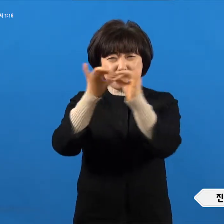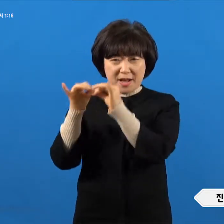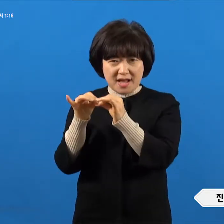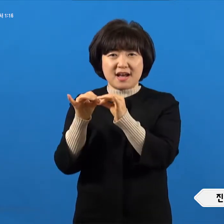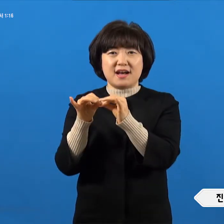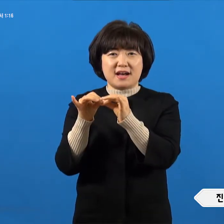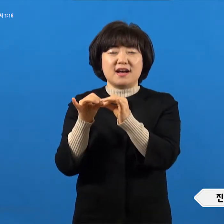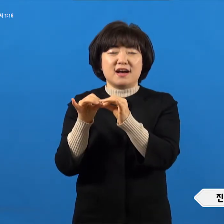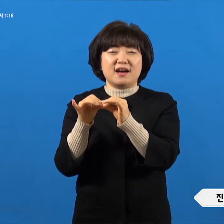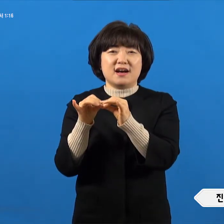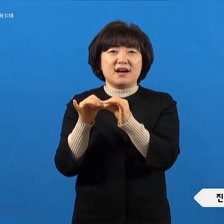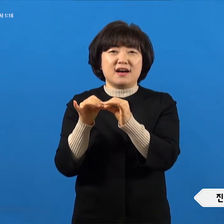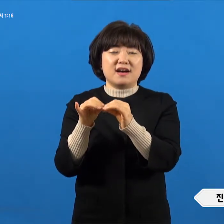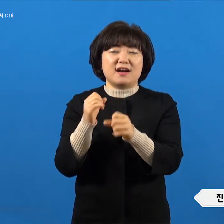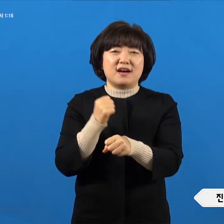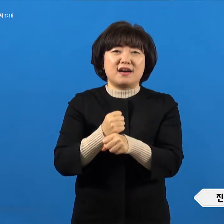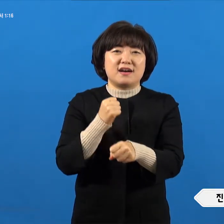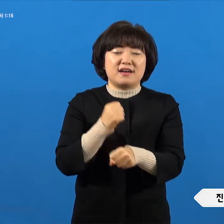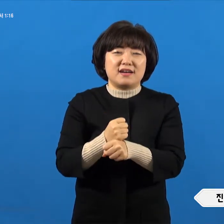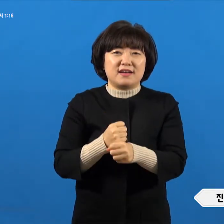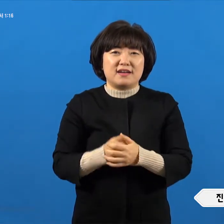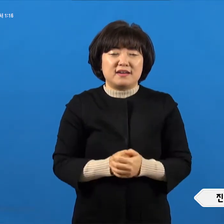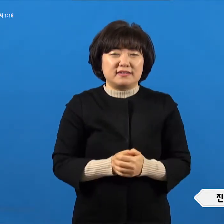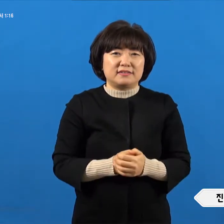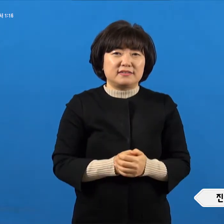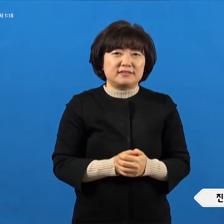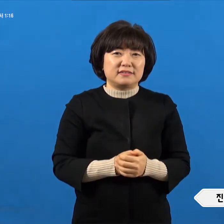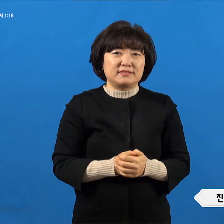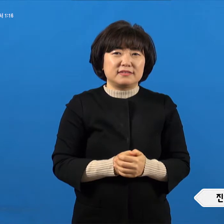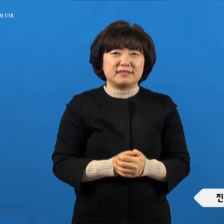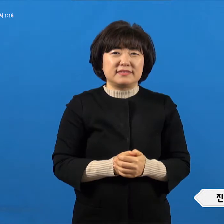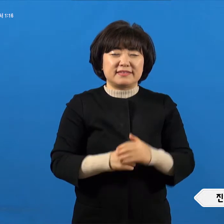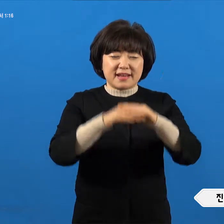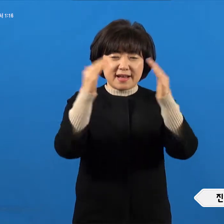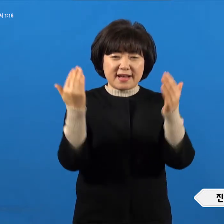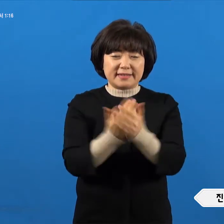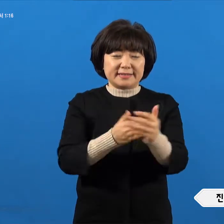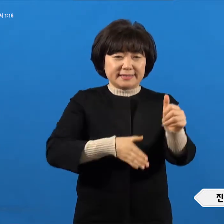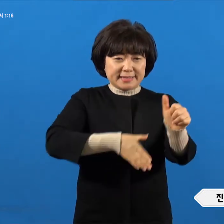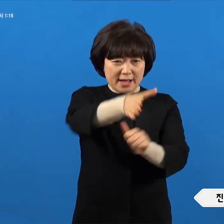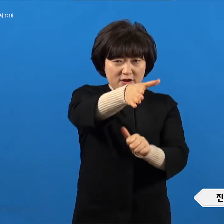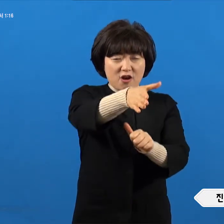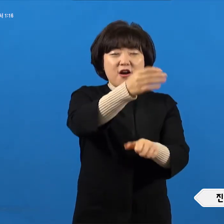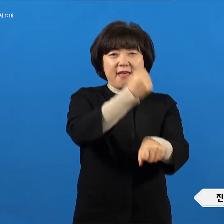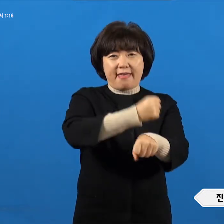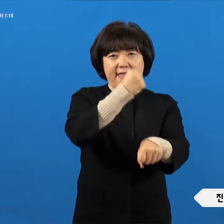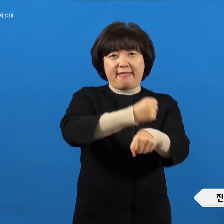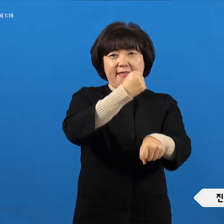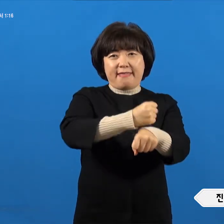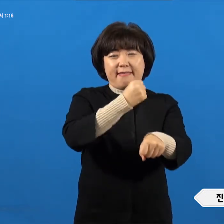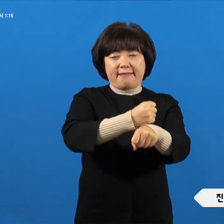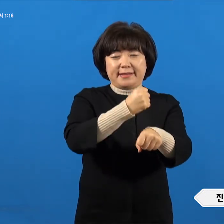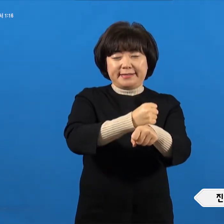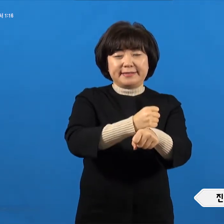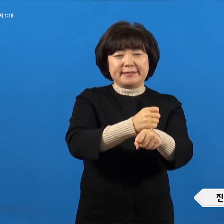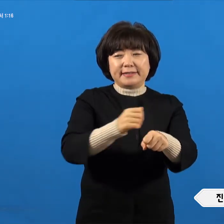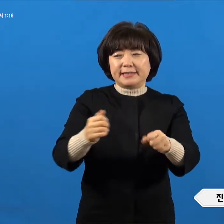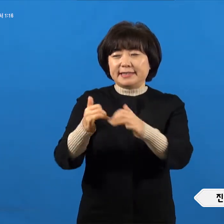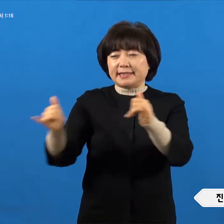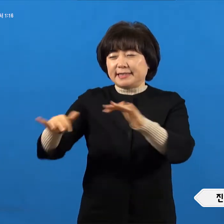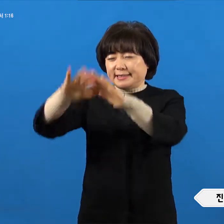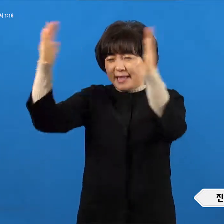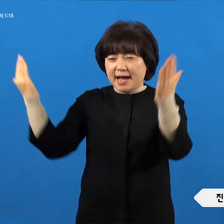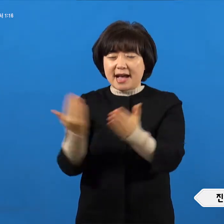진행된 적도 별로 없었을 것입니다. 그렇게 사형대 앞에서 세상이 다 포기하고